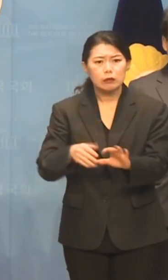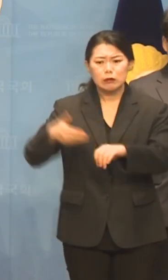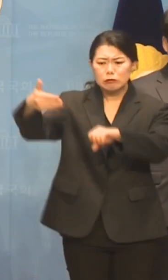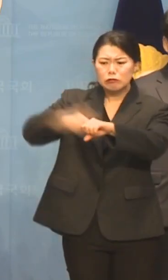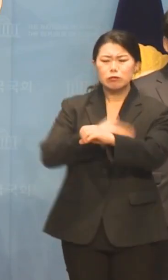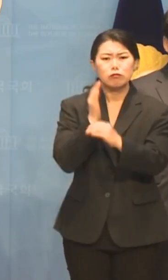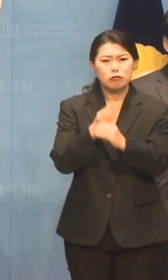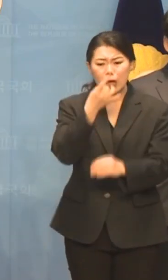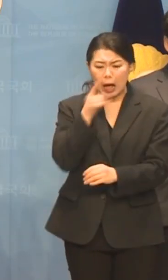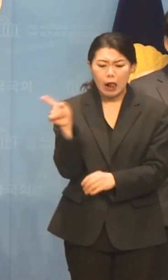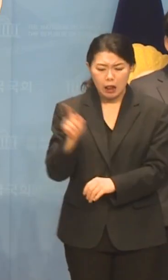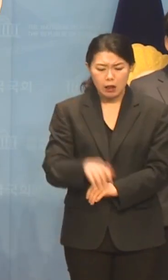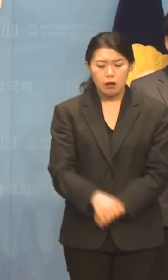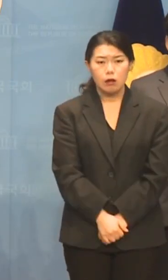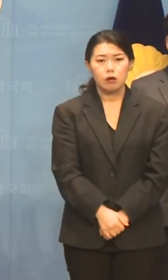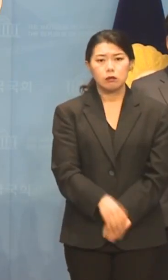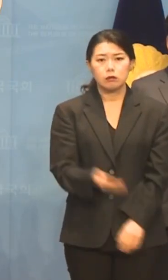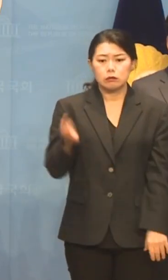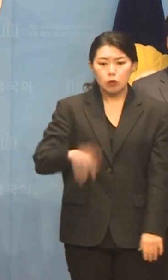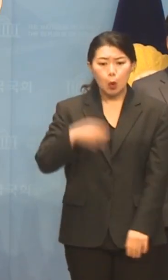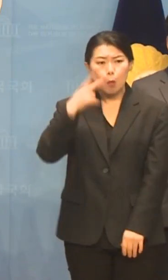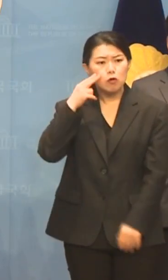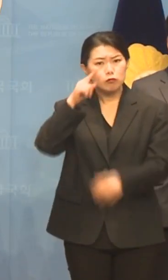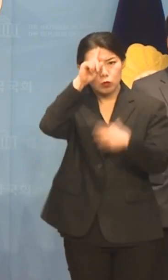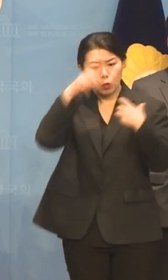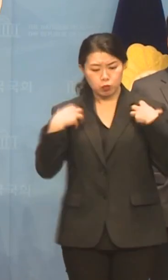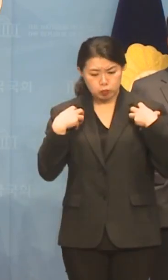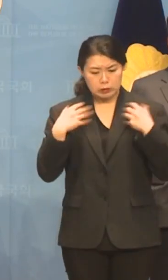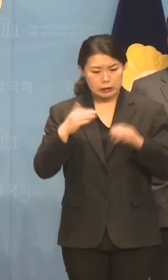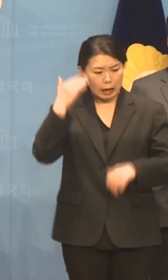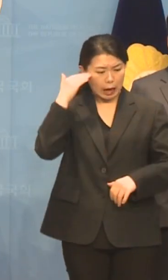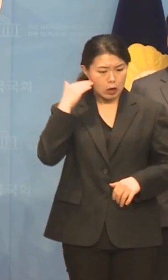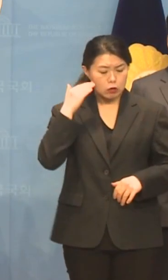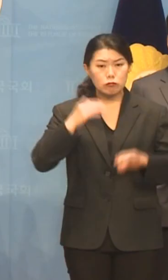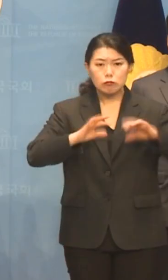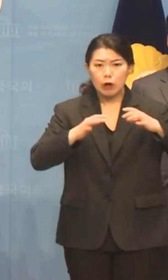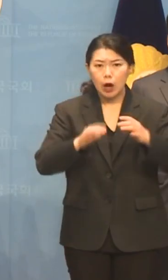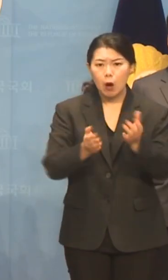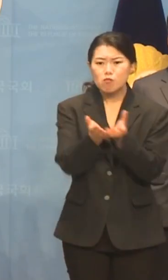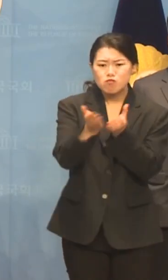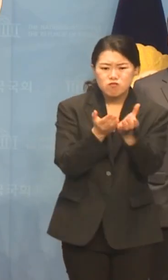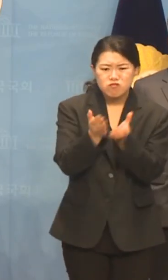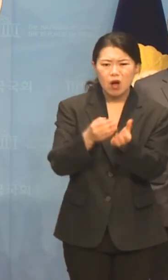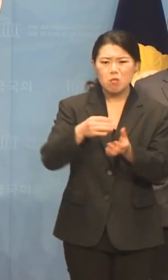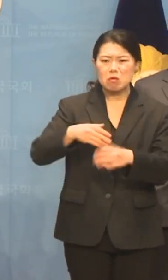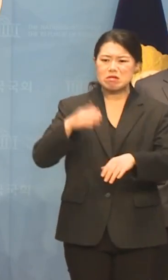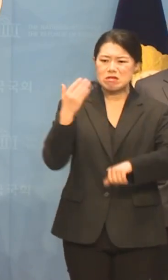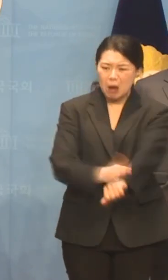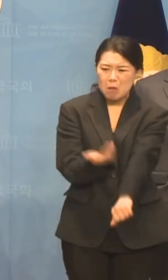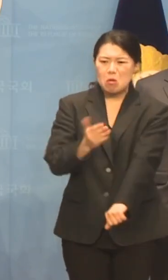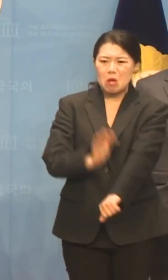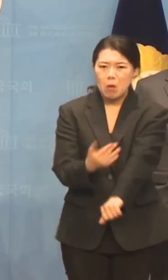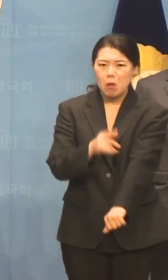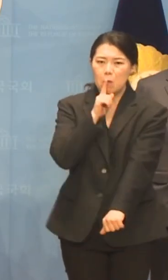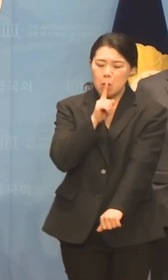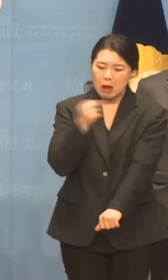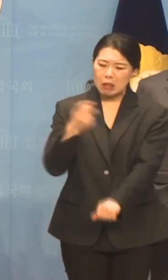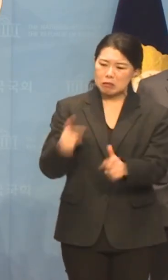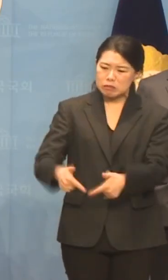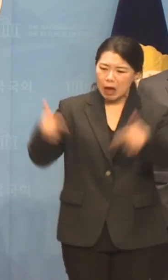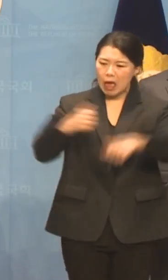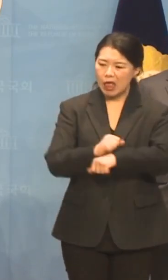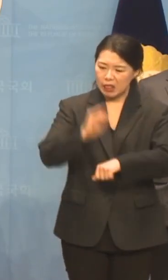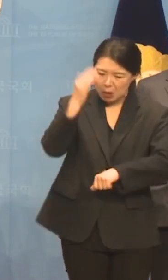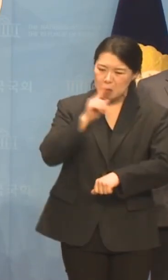수입되고 있다. 그럼에도 미국 정부가 한국의 무역 장벽을 언급하며 수입 확대를 요구하는 데에 대해